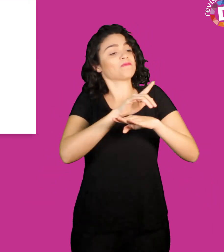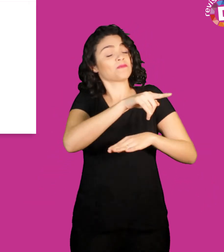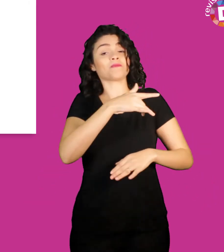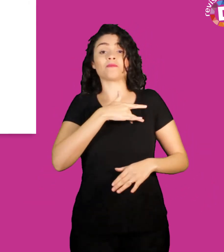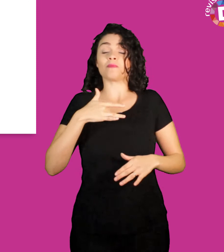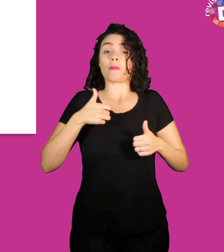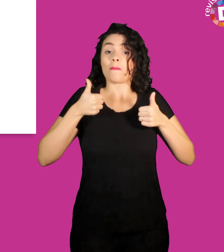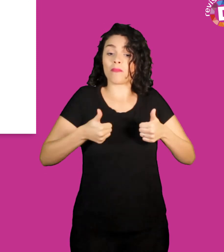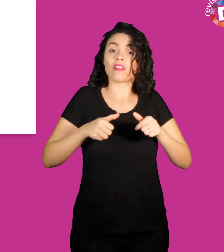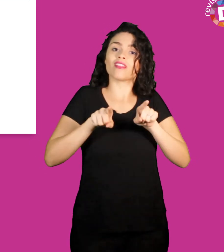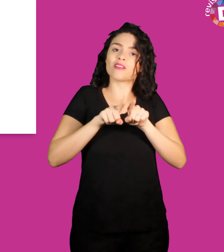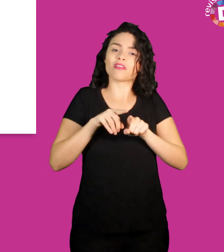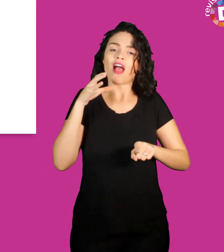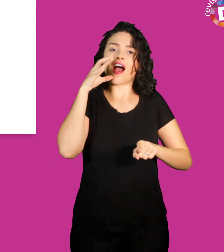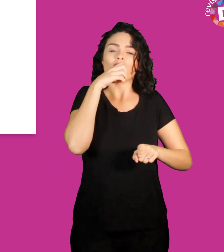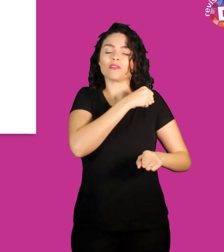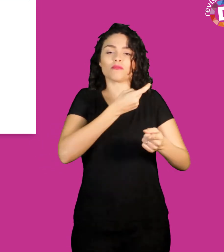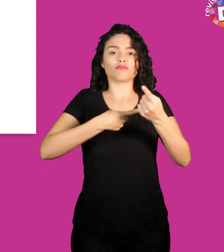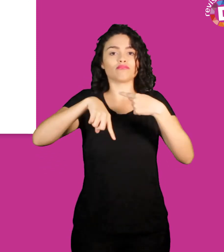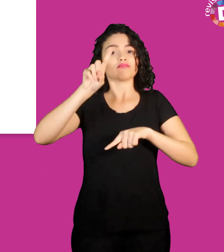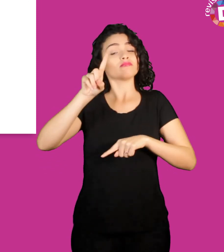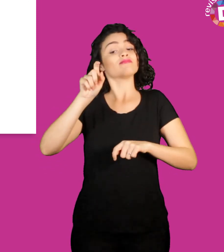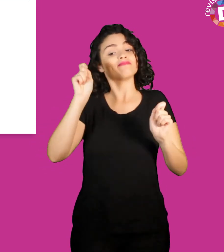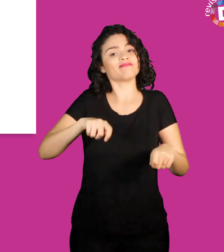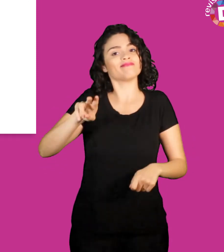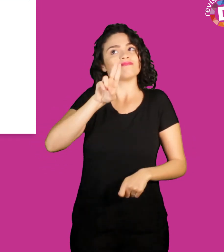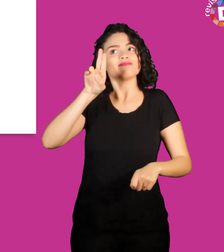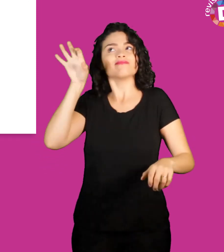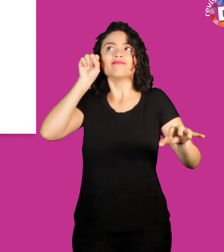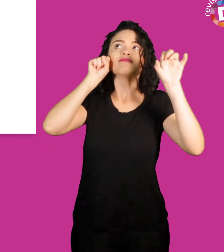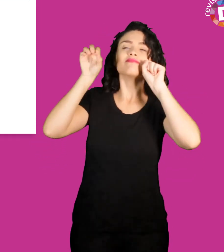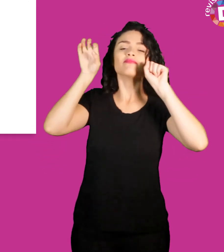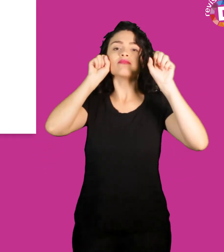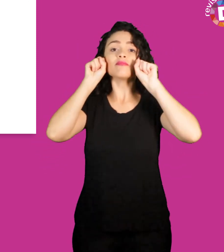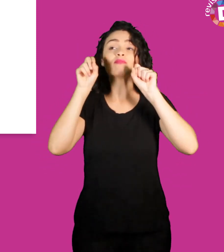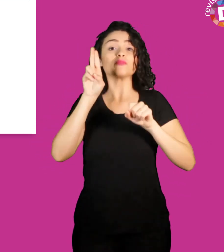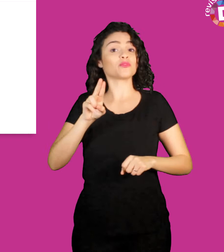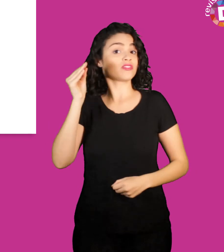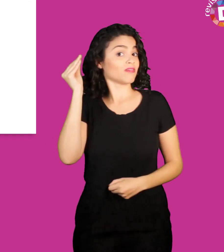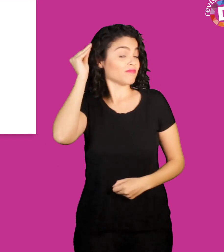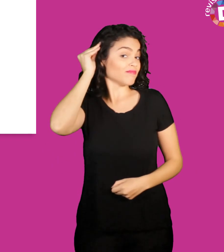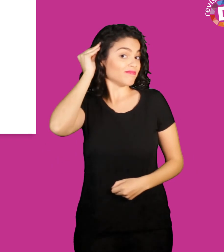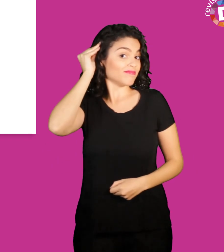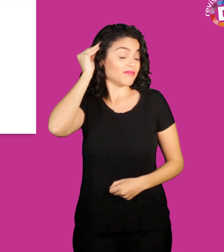uma recuperação rápida podendo usufruir dos benefícios da prótese implantada em duas